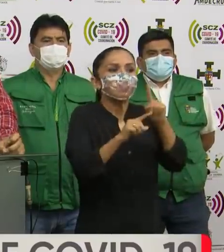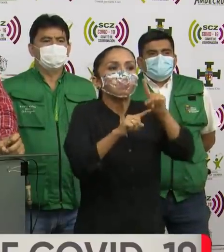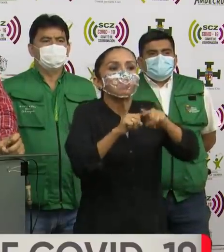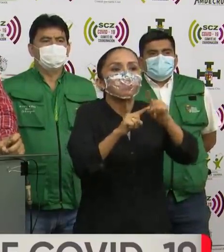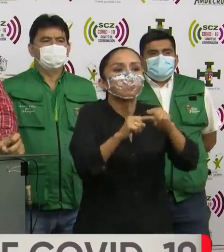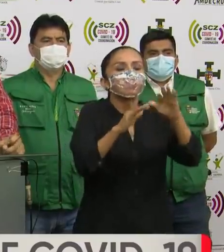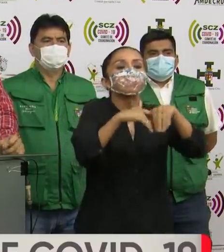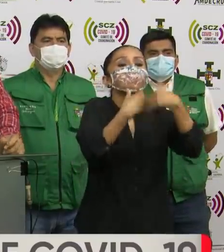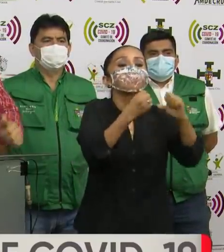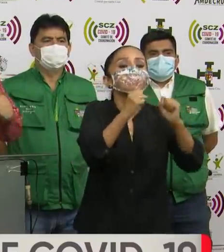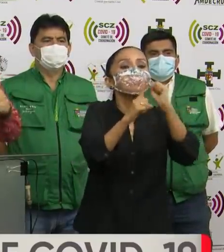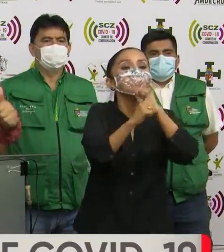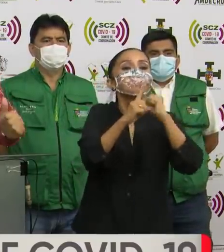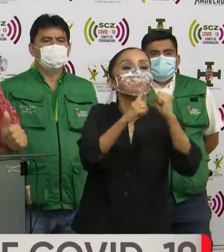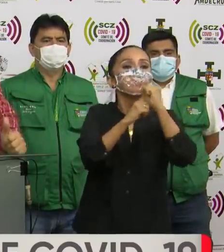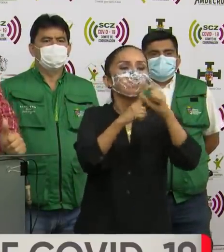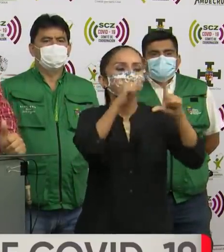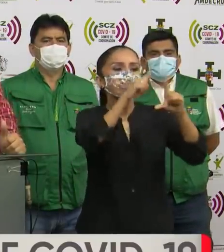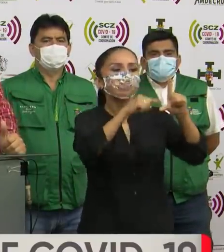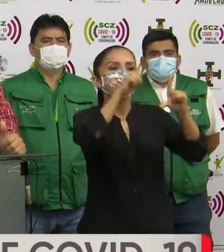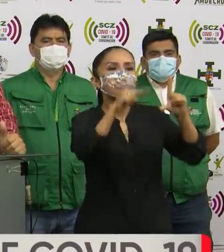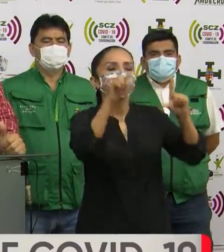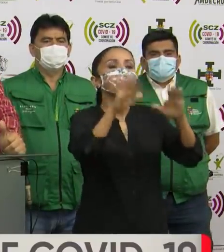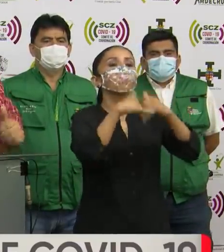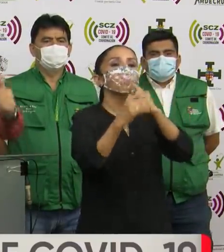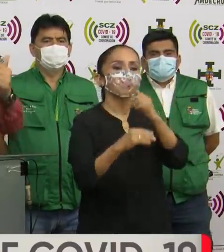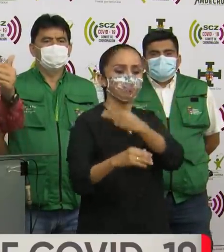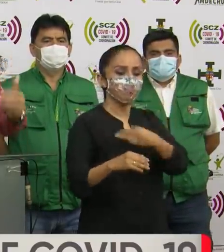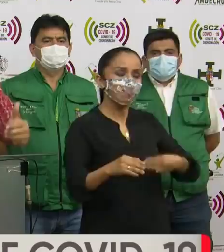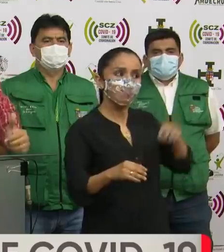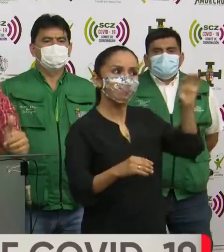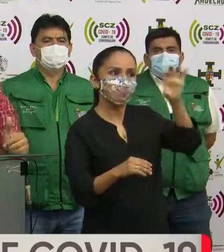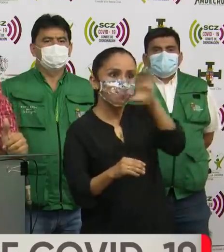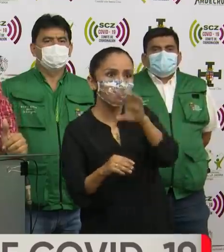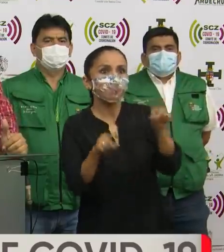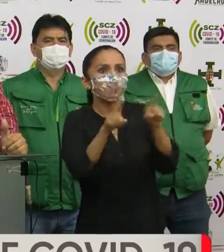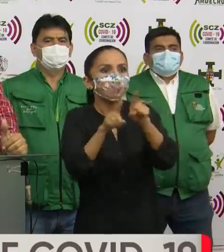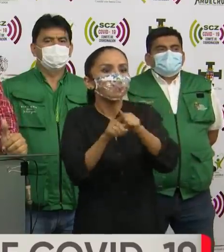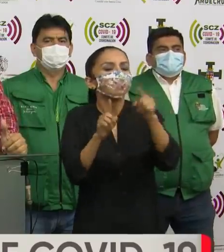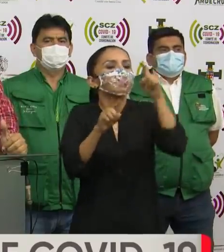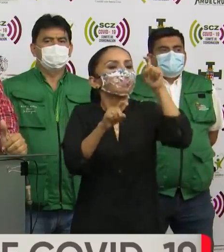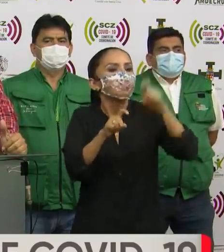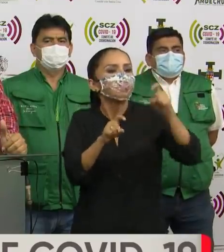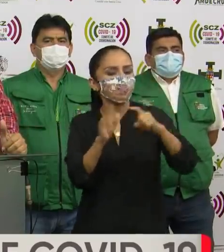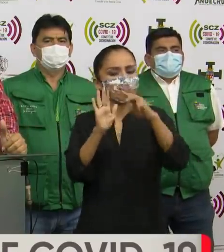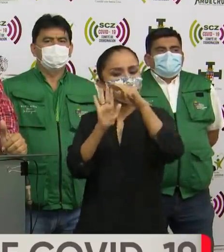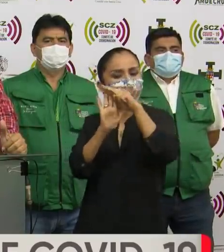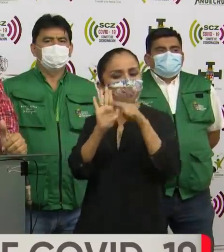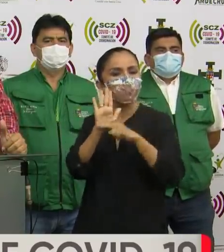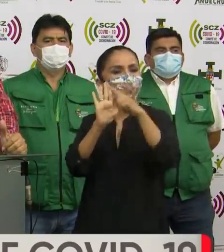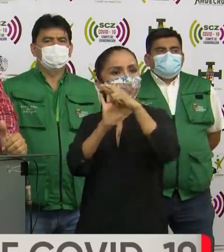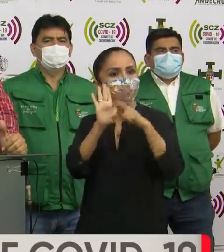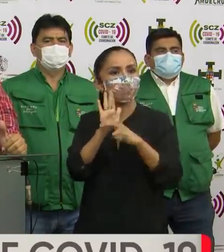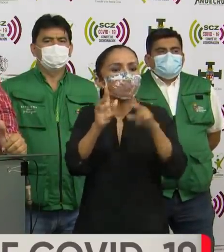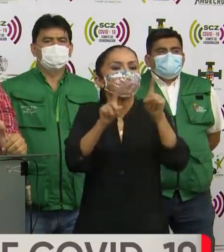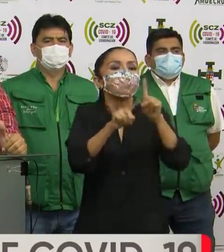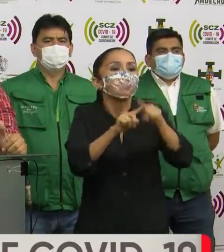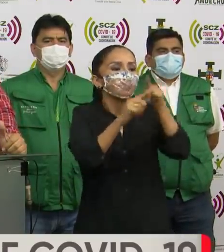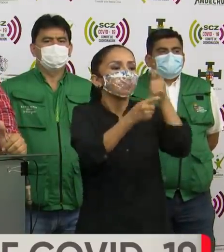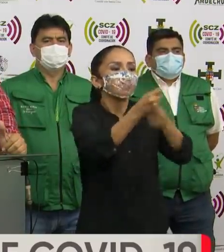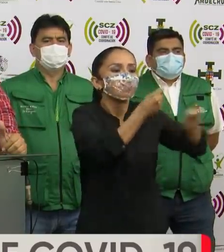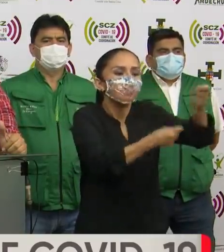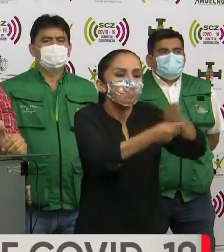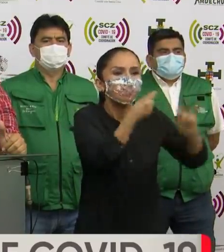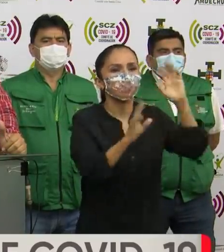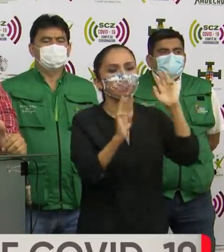información epidemiológica, los índices de riesgo municipal y los protocolos que se tengan que emanar, tanto para la parte del comercio como para el